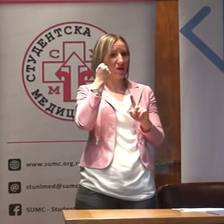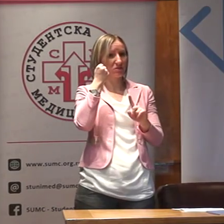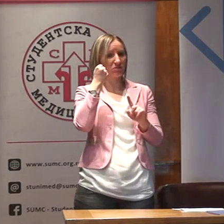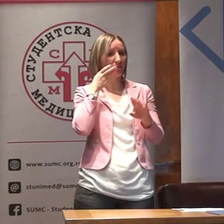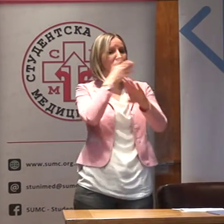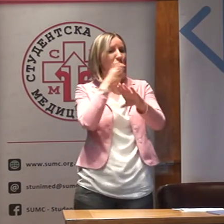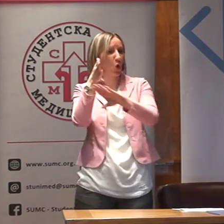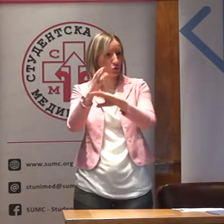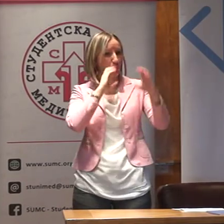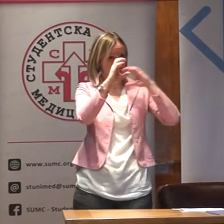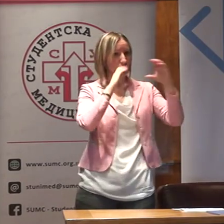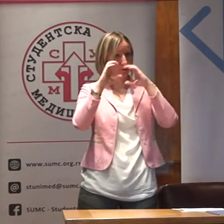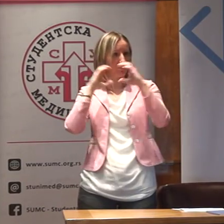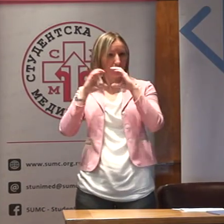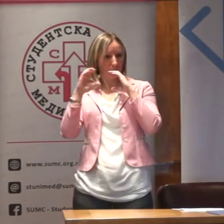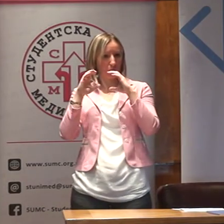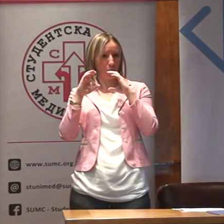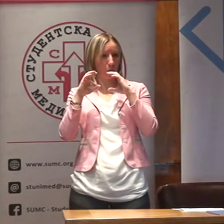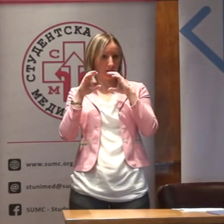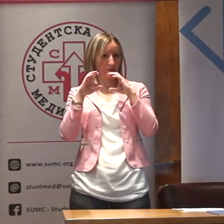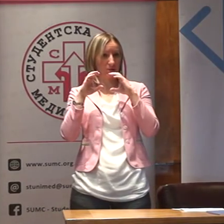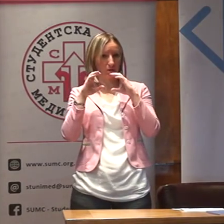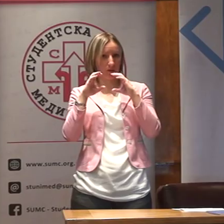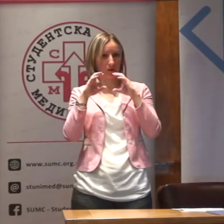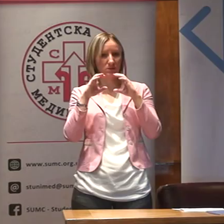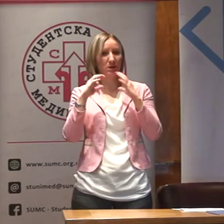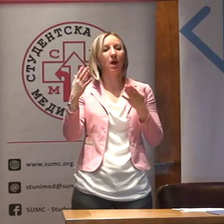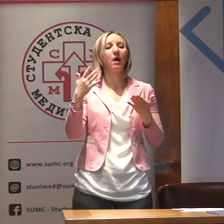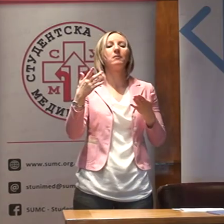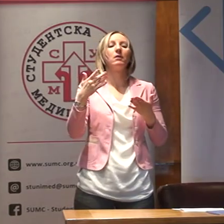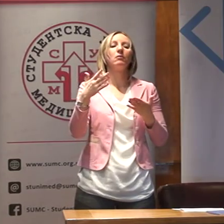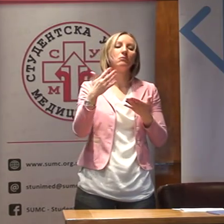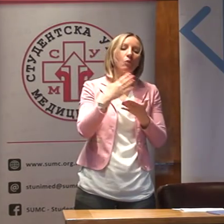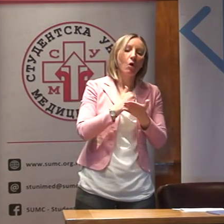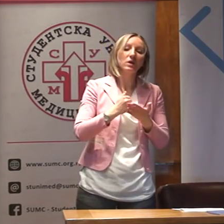Upravo zato što se ostvarivanje i dostupnost komunikacije